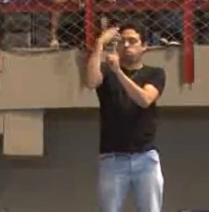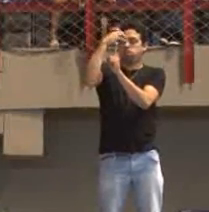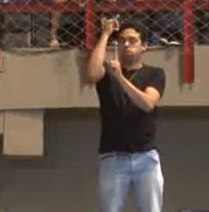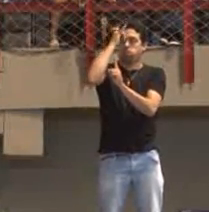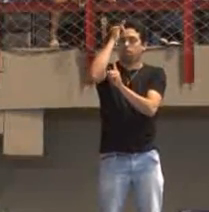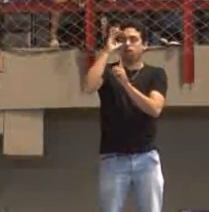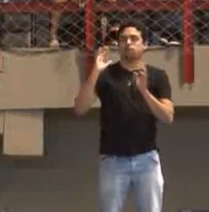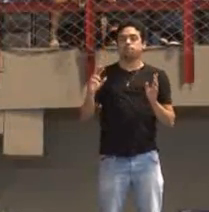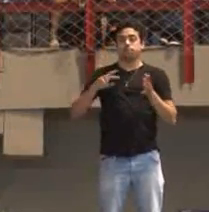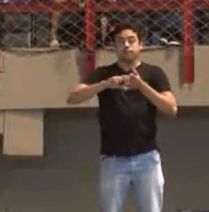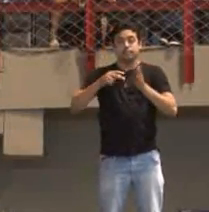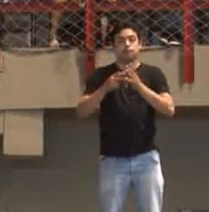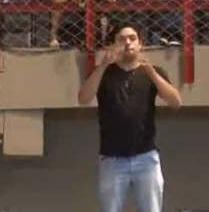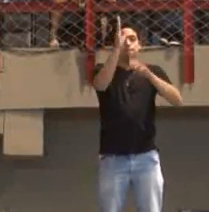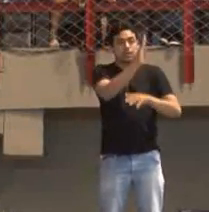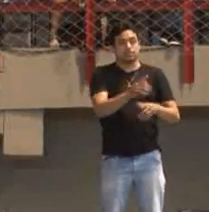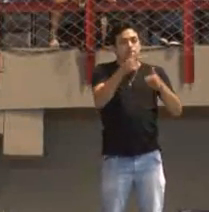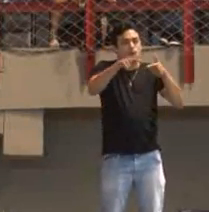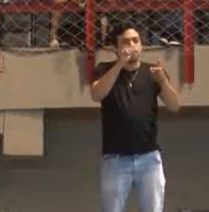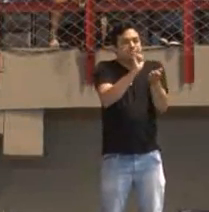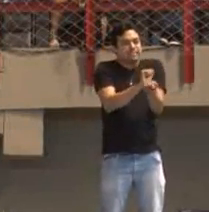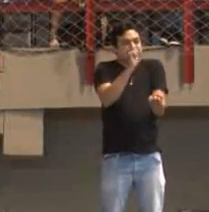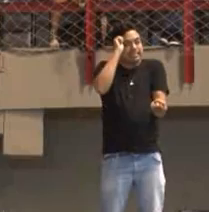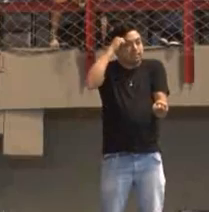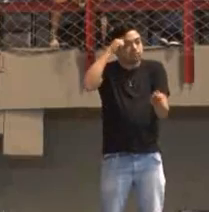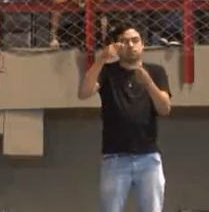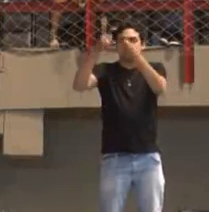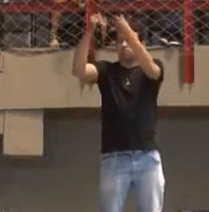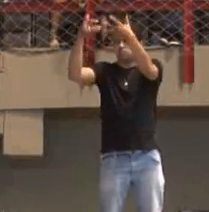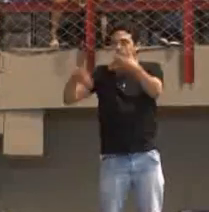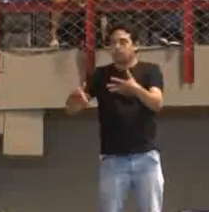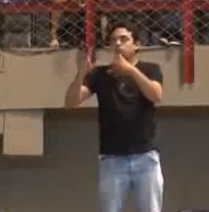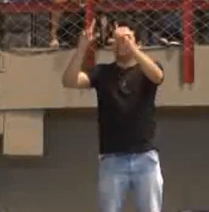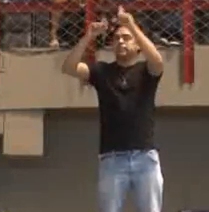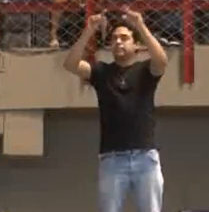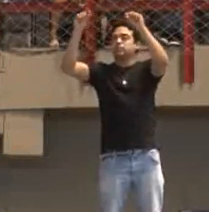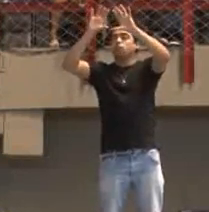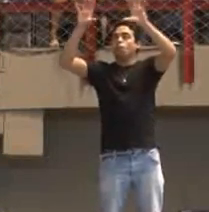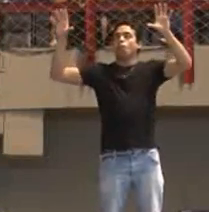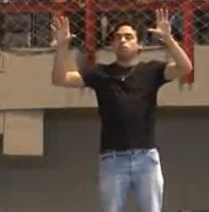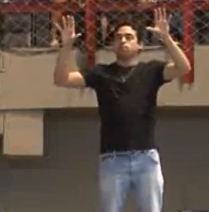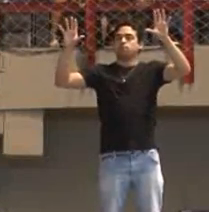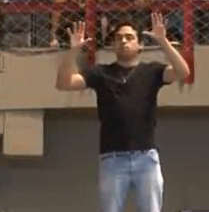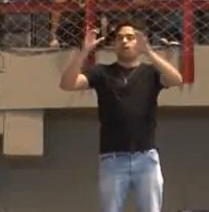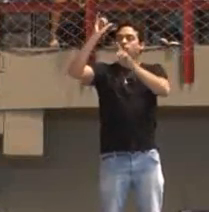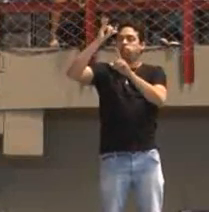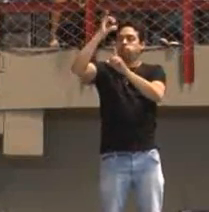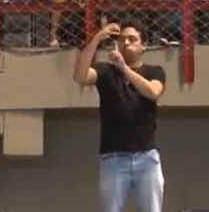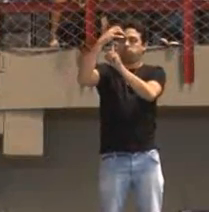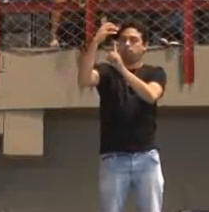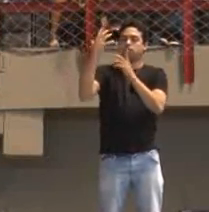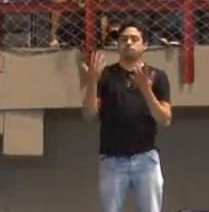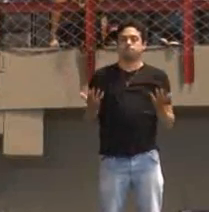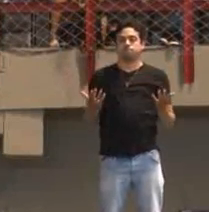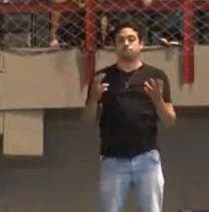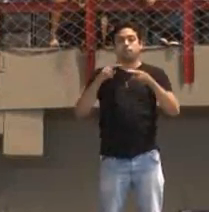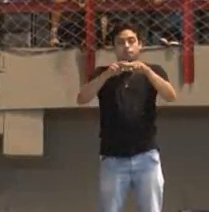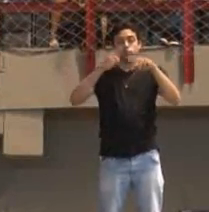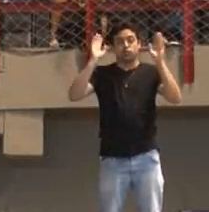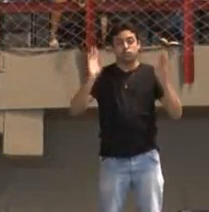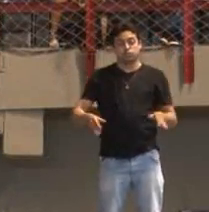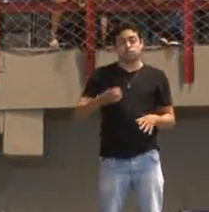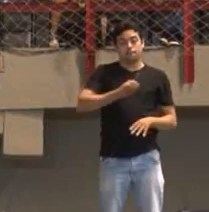O país com um problema que é a escravidão e o cara falando da Via Láctea. Alienação. Então é verdadeiro. A